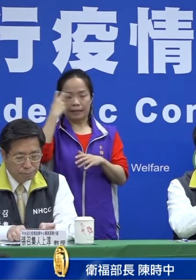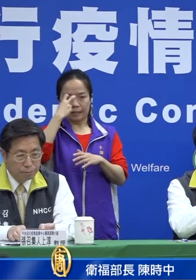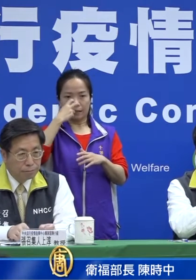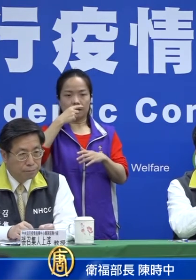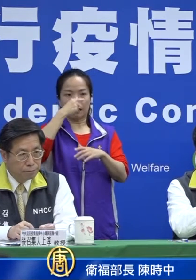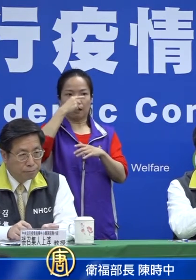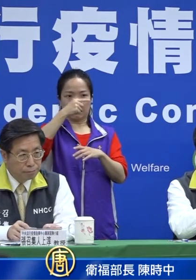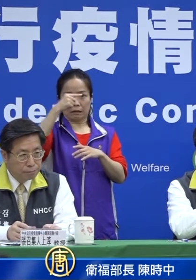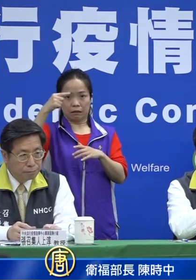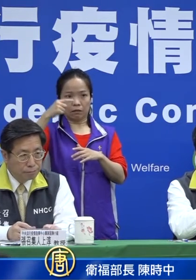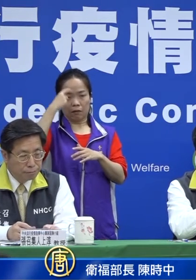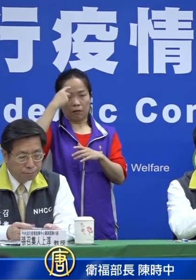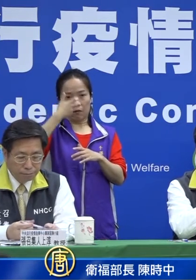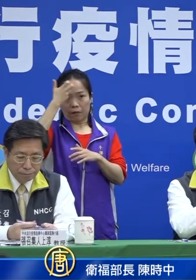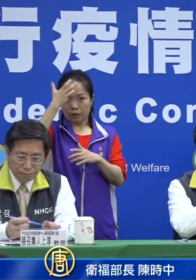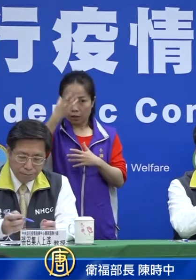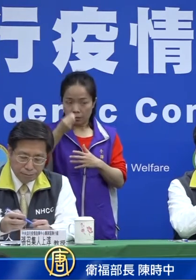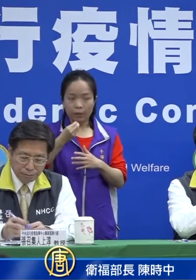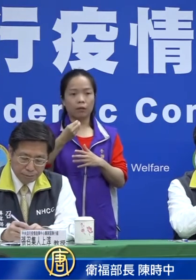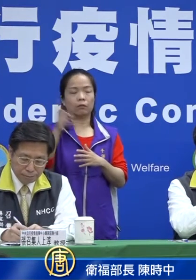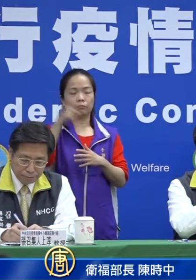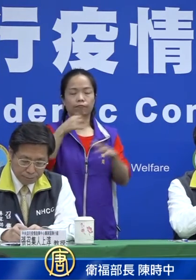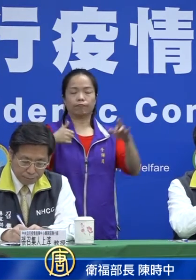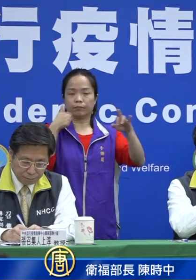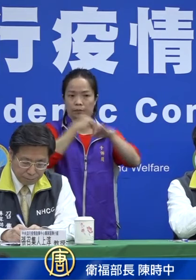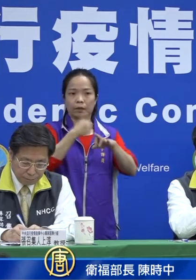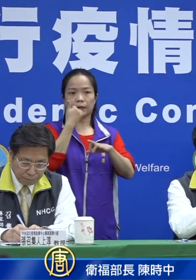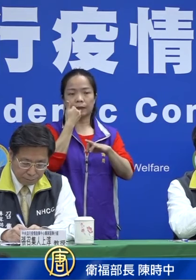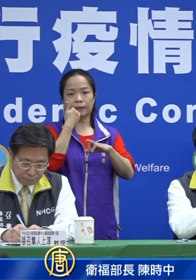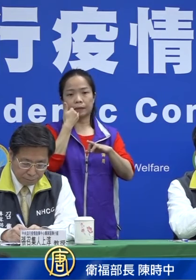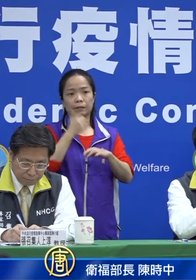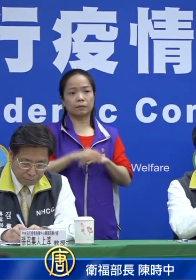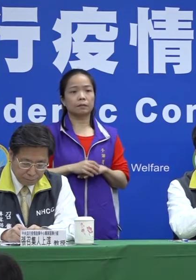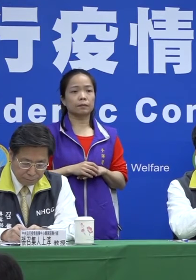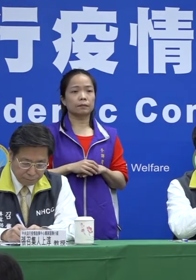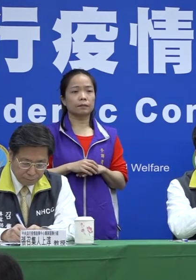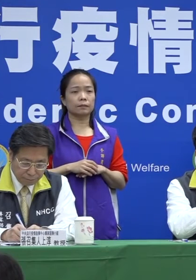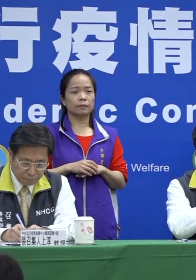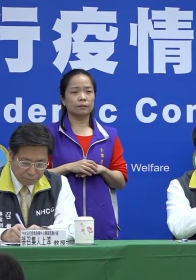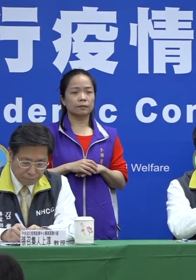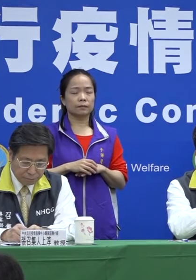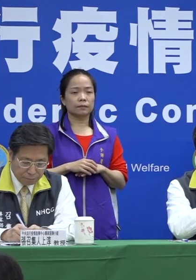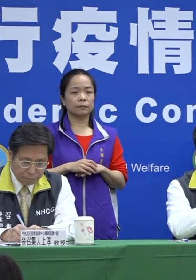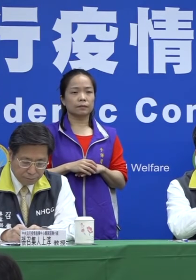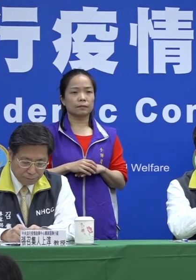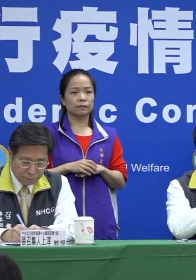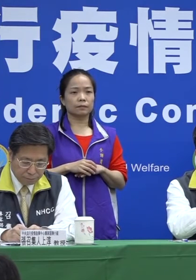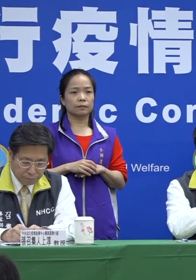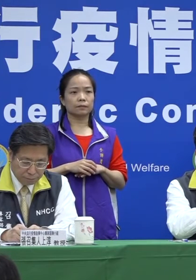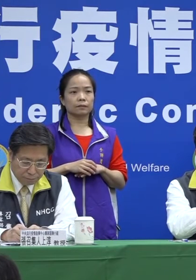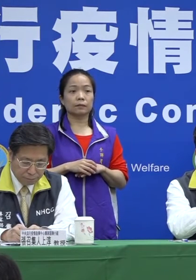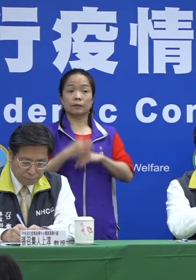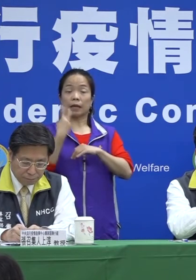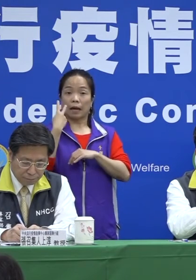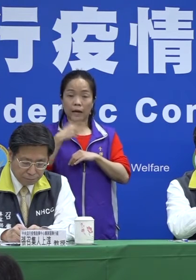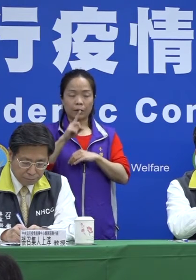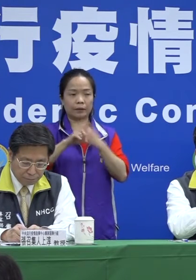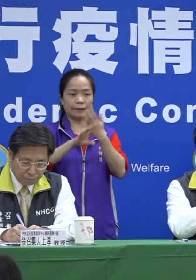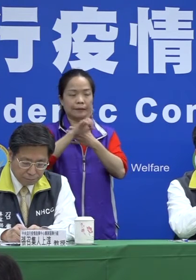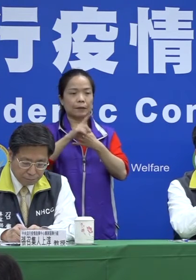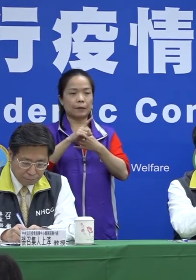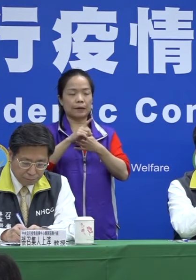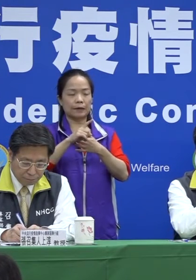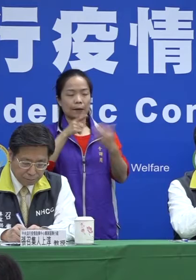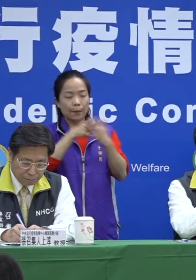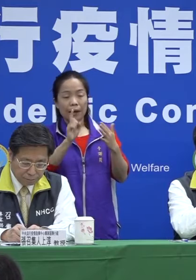那没有发烧这样的一个情况才能够登机。 陈时中表示，两架飞机登机检疫的标准一致，为